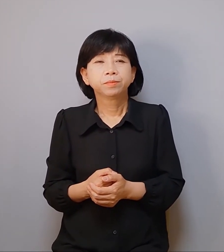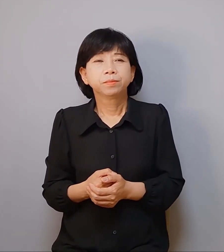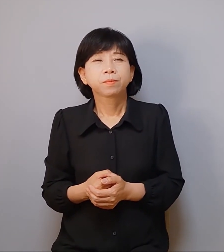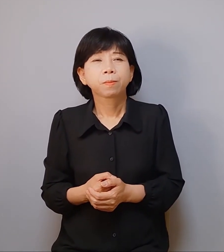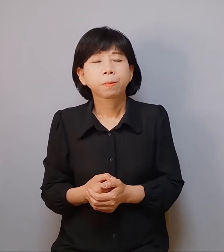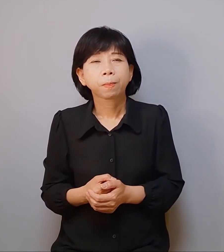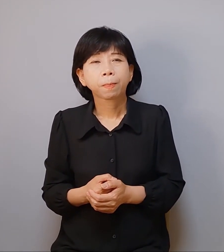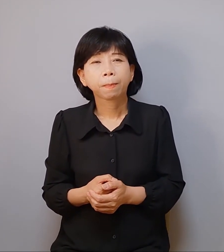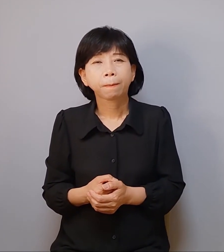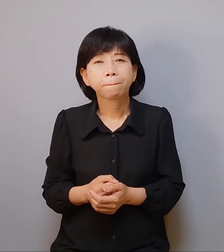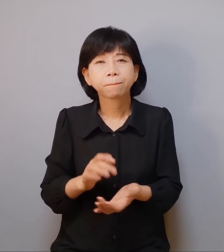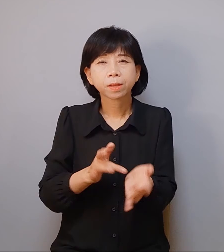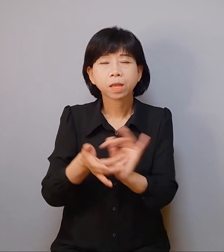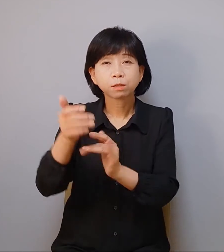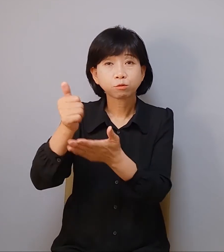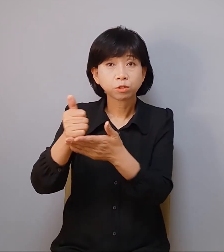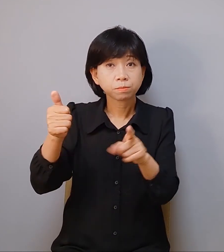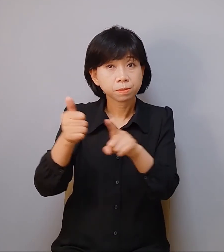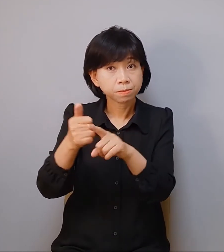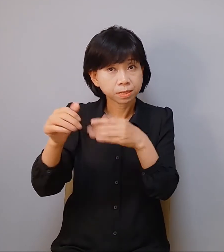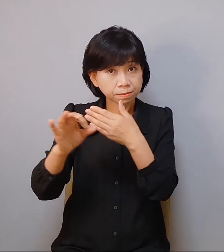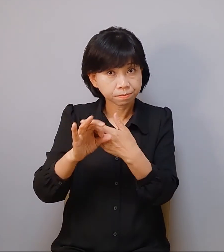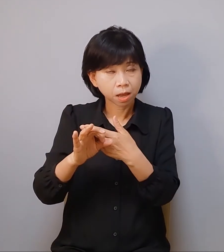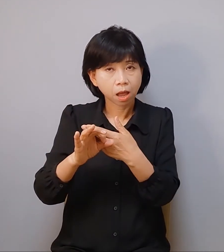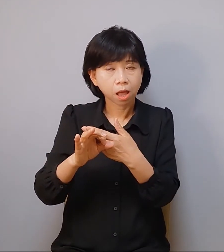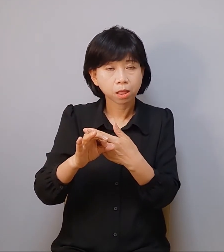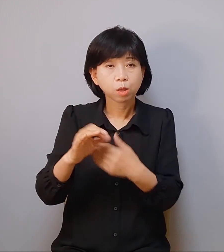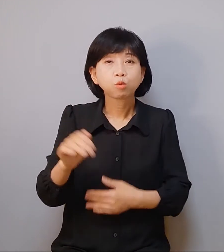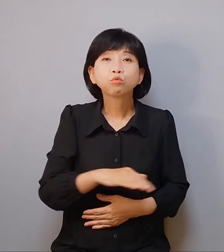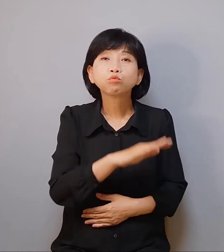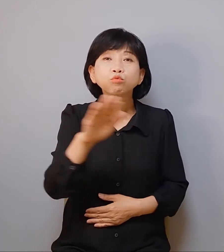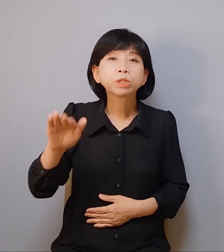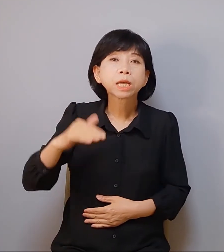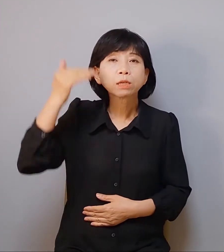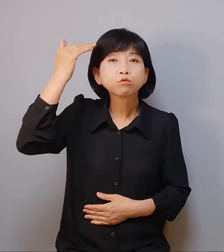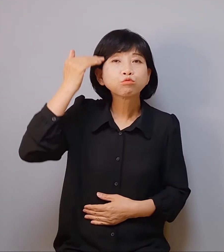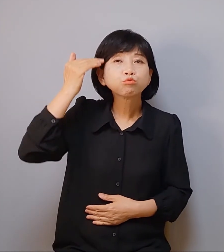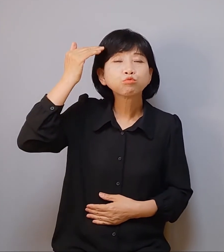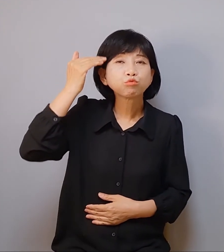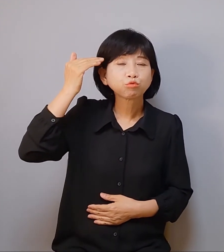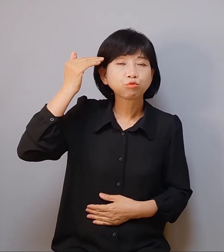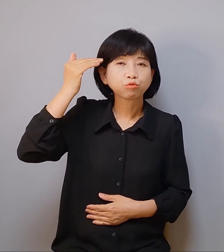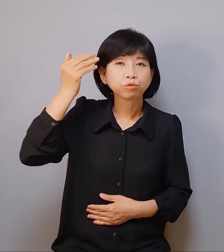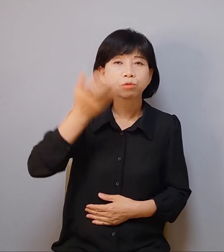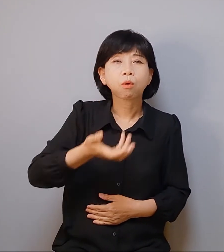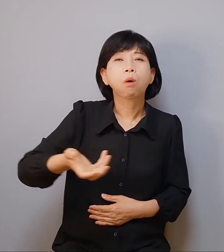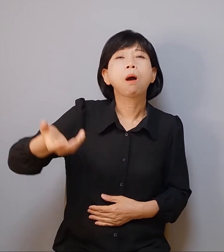바뀌는 게 있습니다. 수준이 바뀌었다는 말을 좀 씁니다.